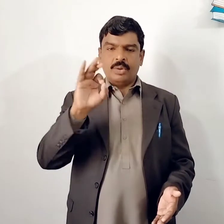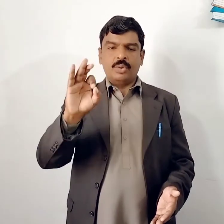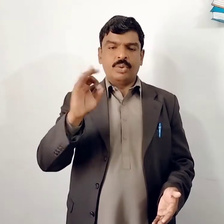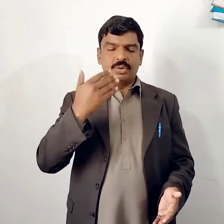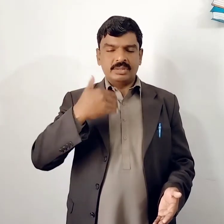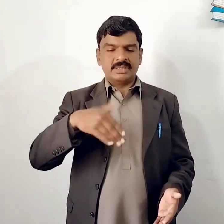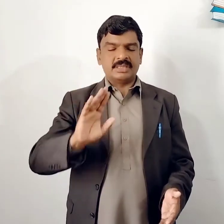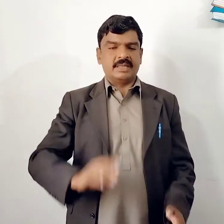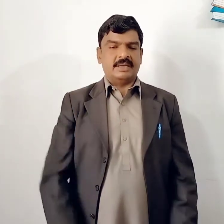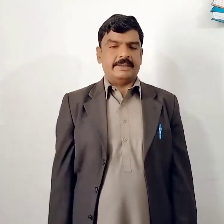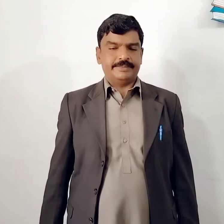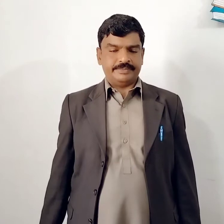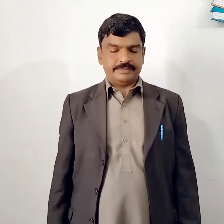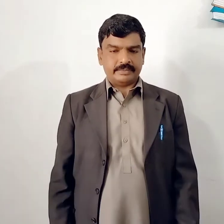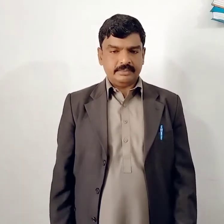हो सकता।